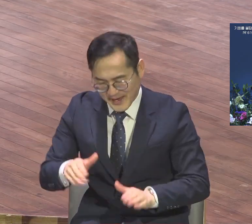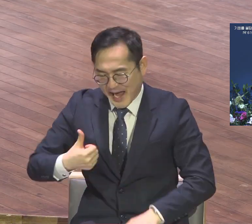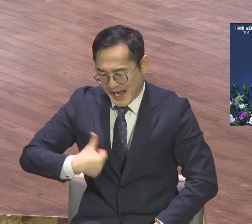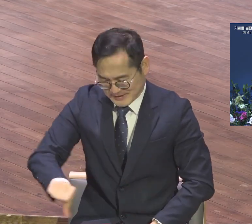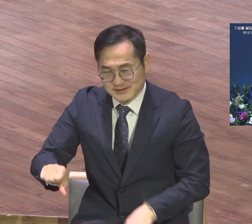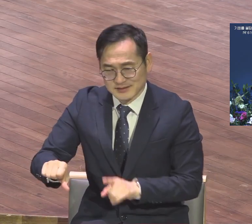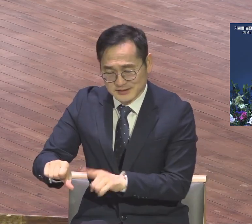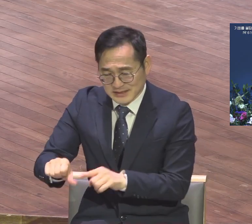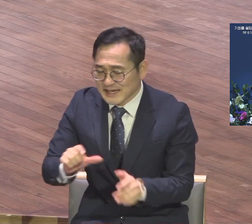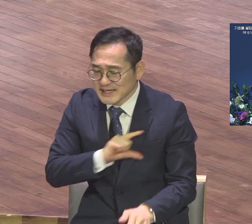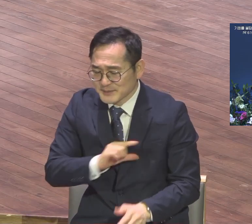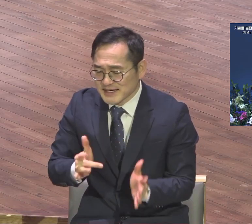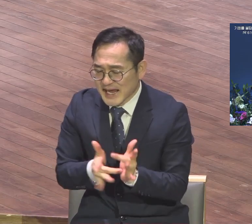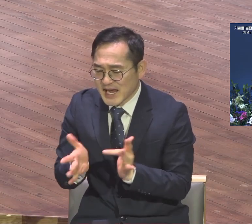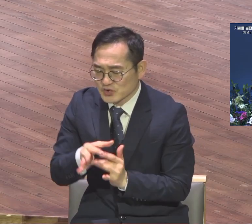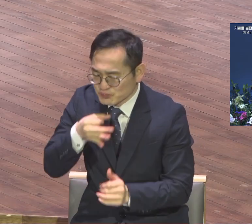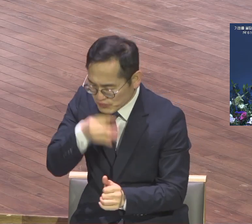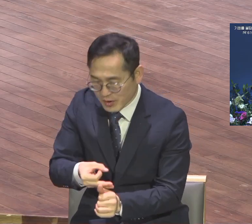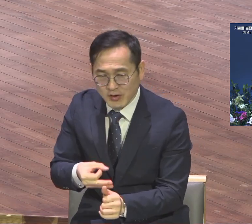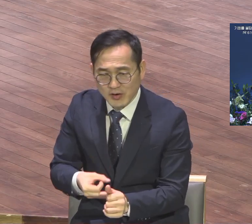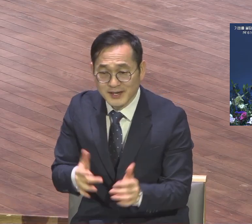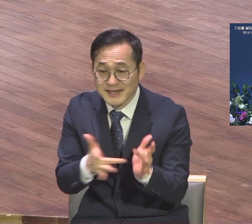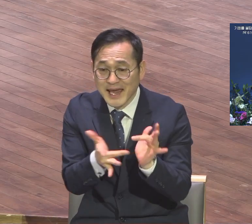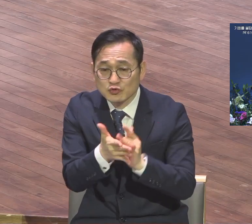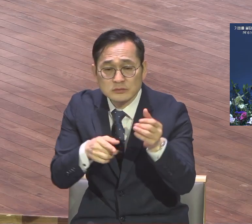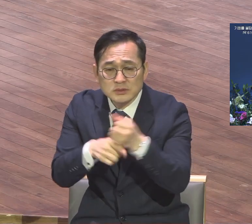그 예수라 하라 그러는데 예수라는 뜻이 뭐냐?